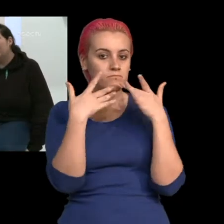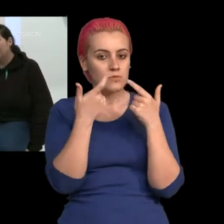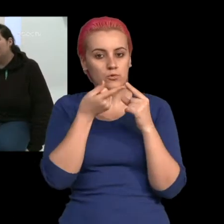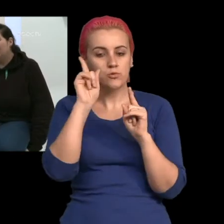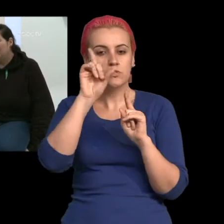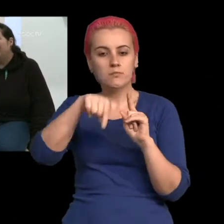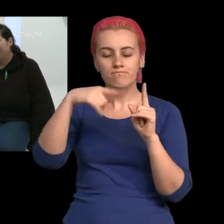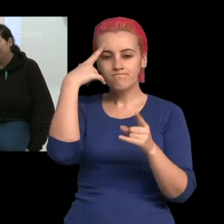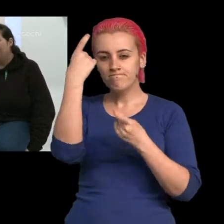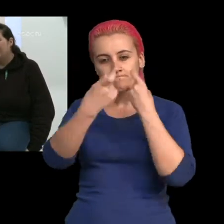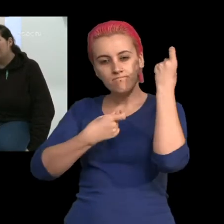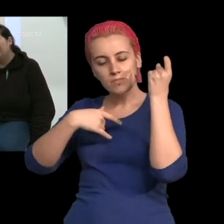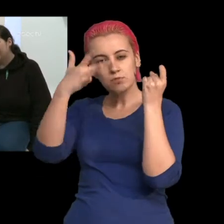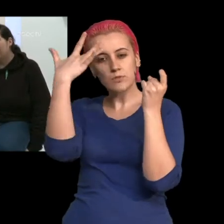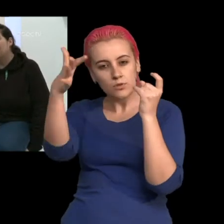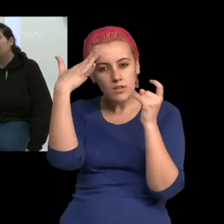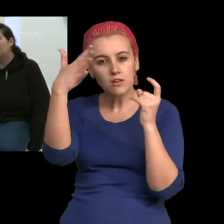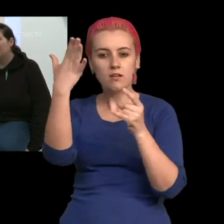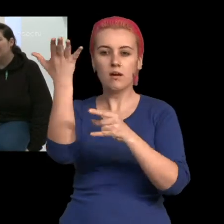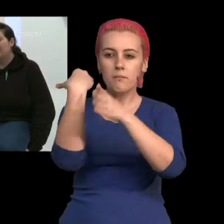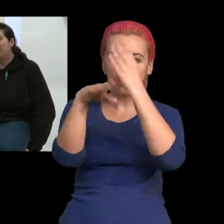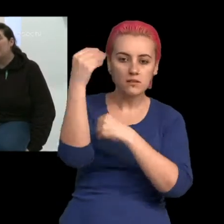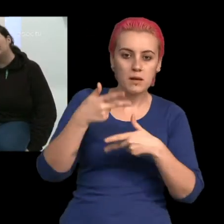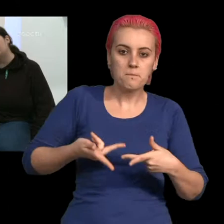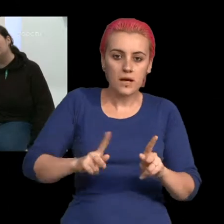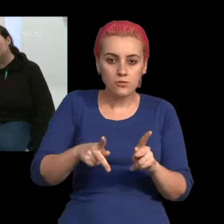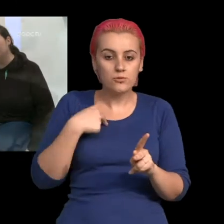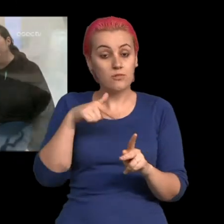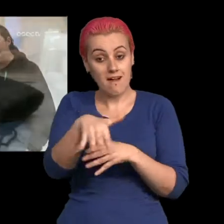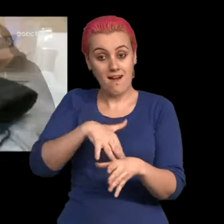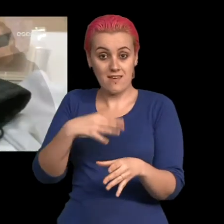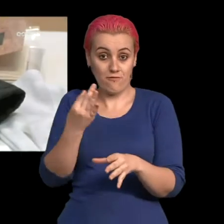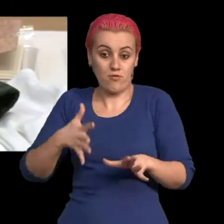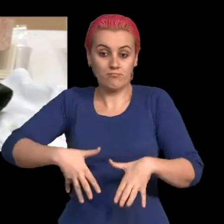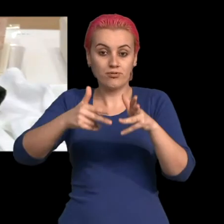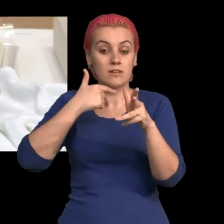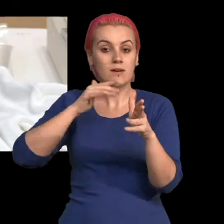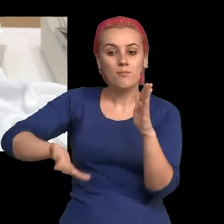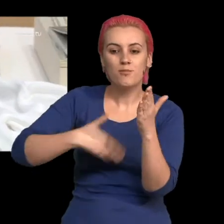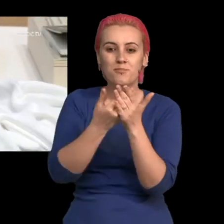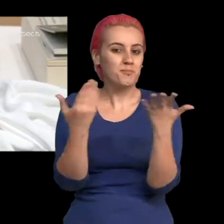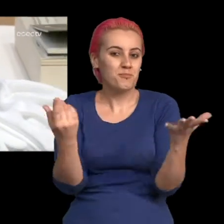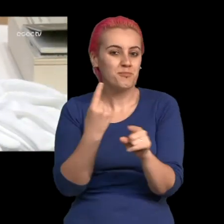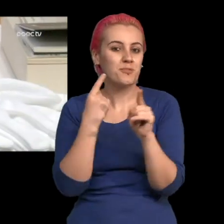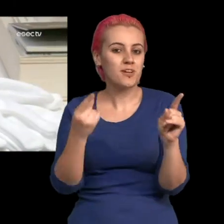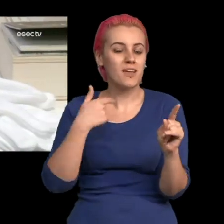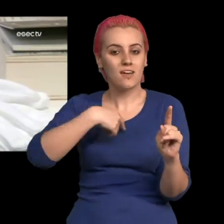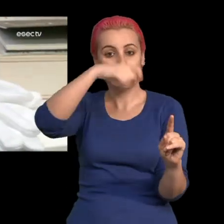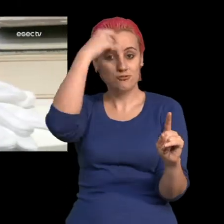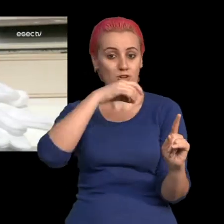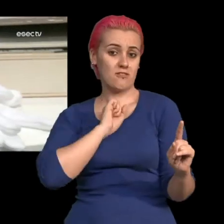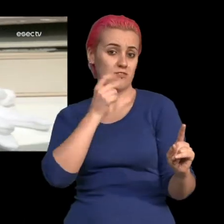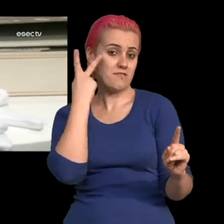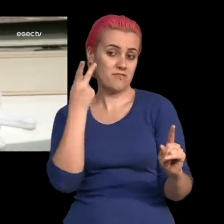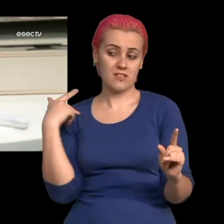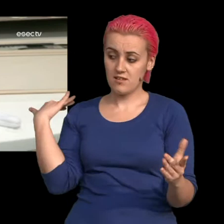a reflexão teórica, não é, toda a aprendizagem, toda a metodologia foi desenvolvida nesse campo. Esta proposta só existe porque, de facto, eu tenho essa história de